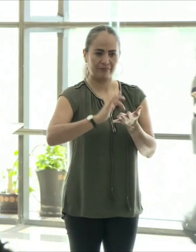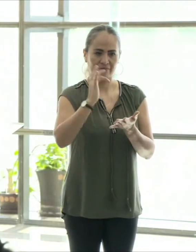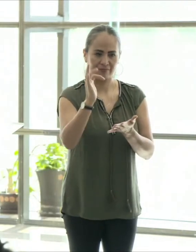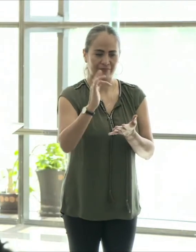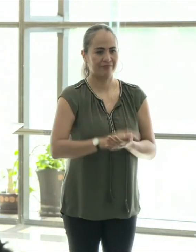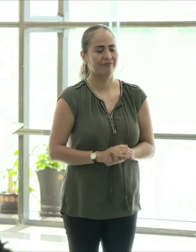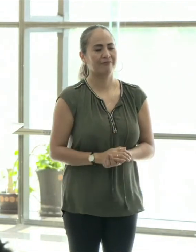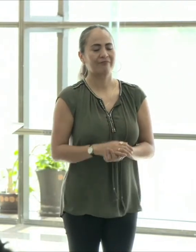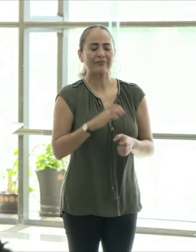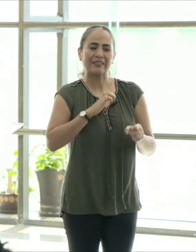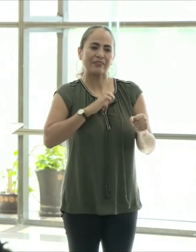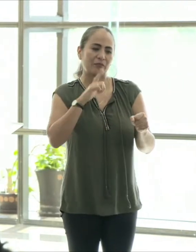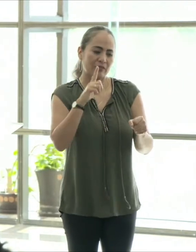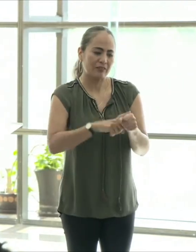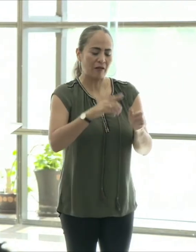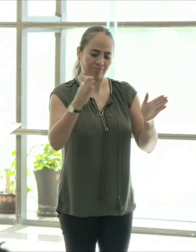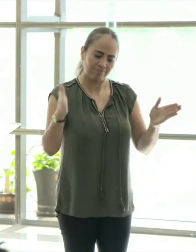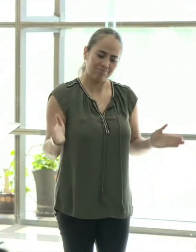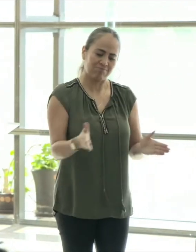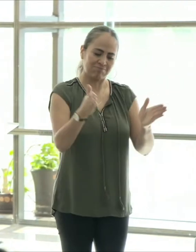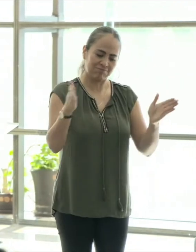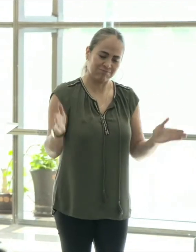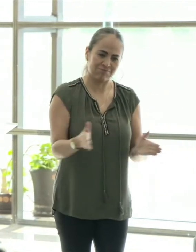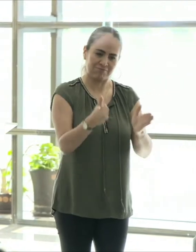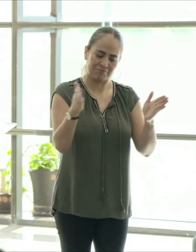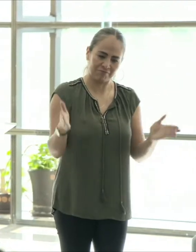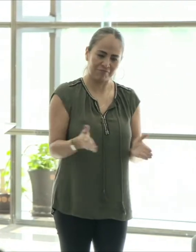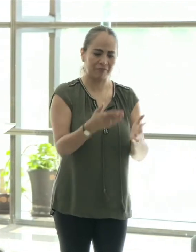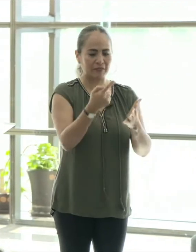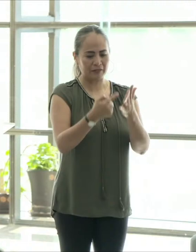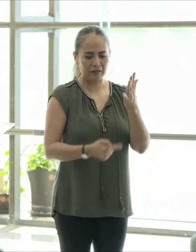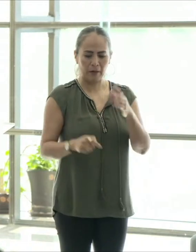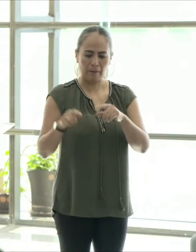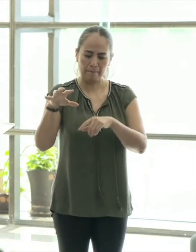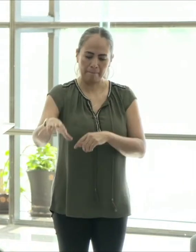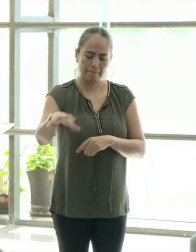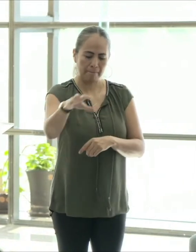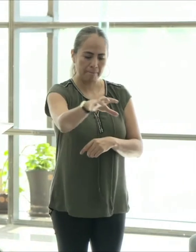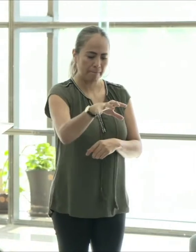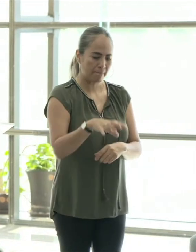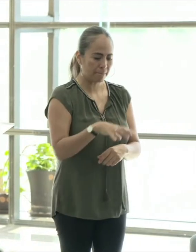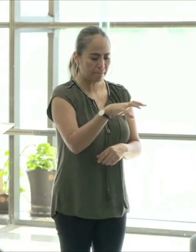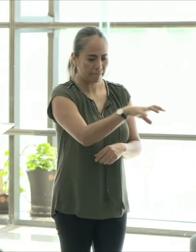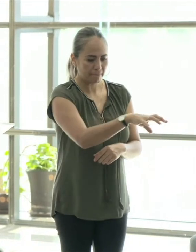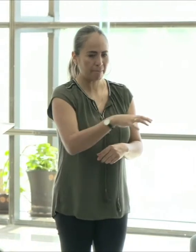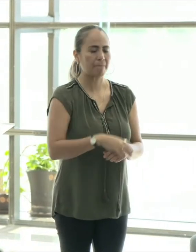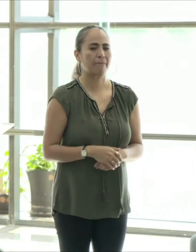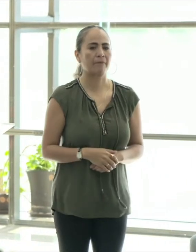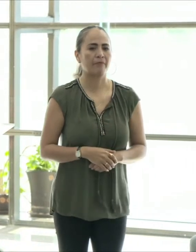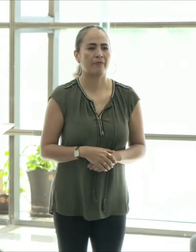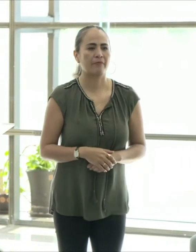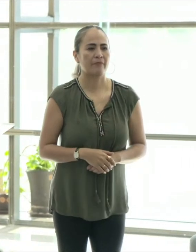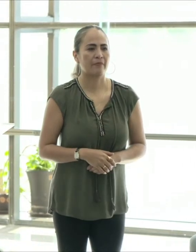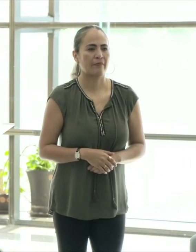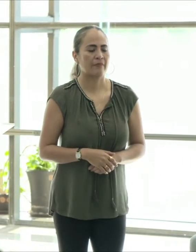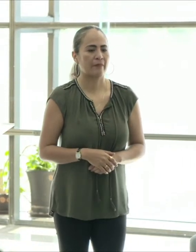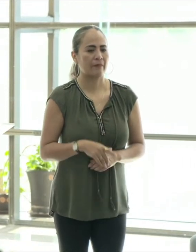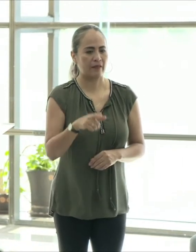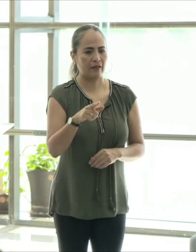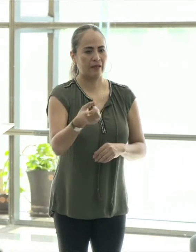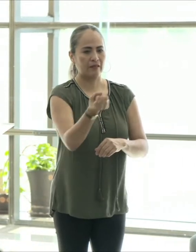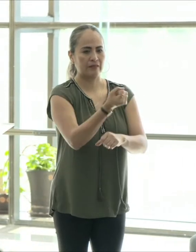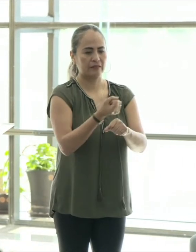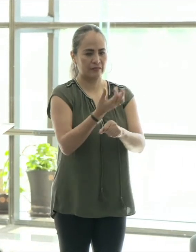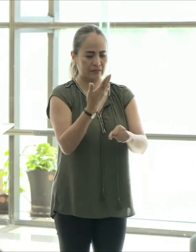no lo diga pero es quien ha impulsado todo este trabajo desde los diferentes áreas que lleva aquí la secretaría